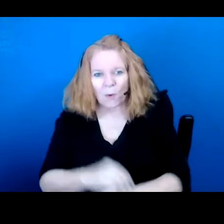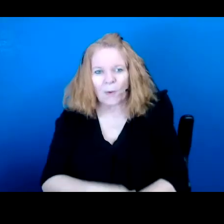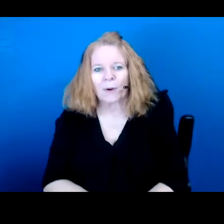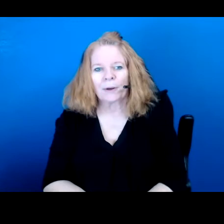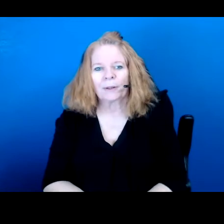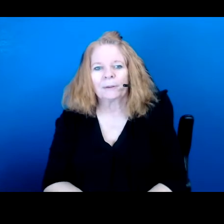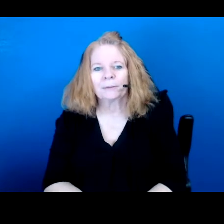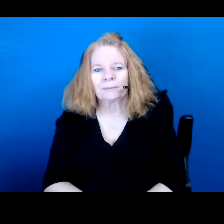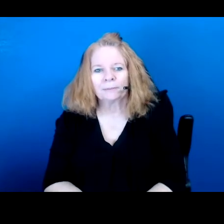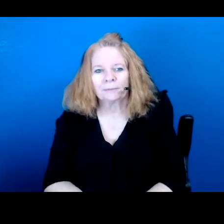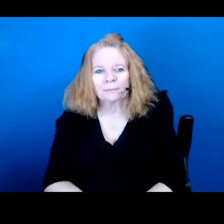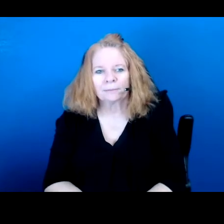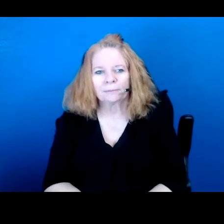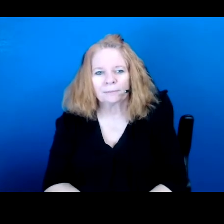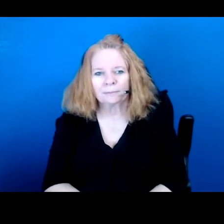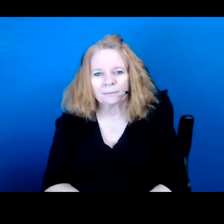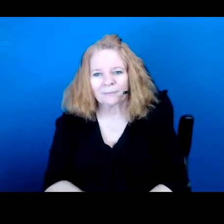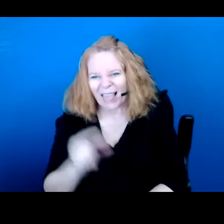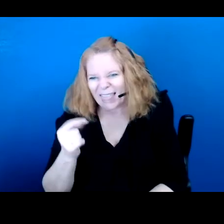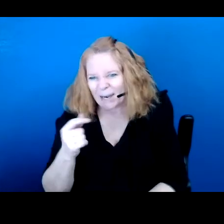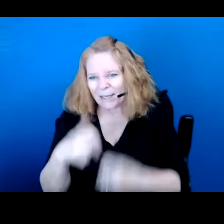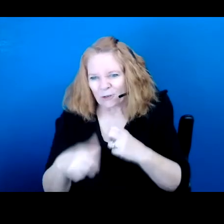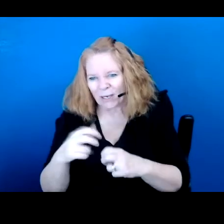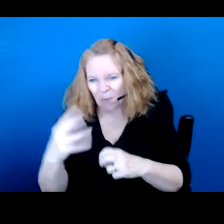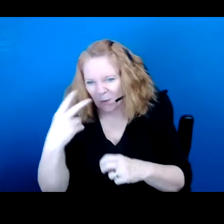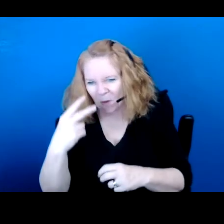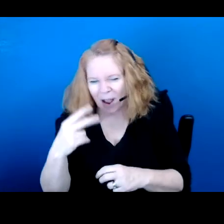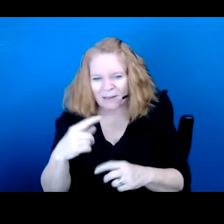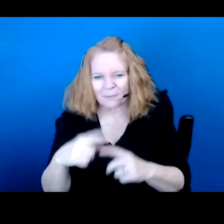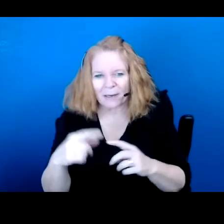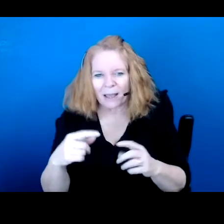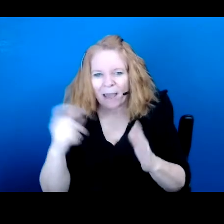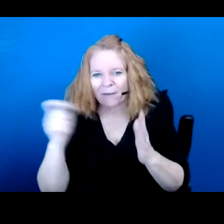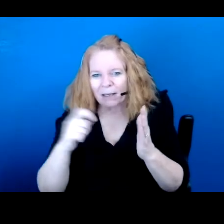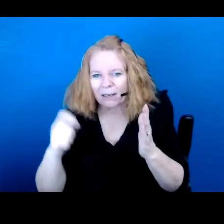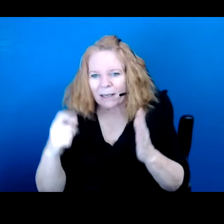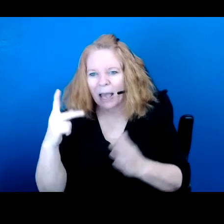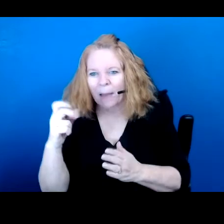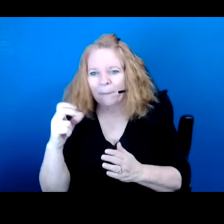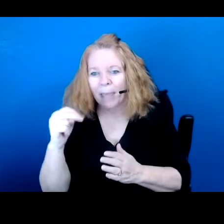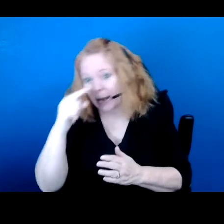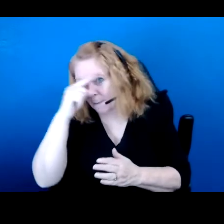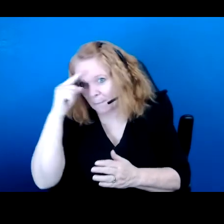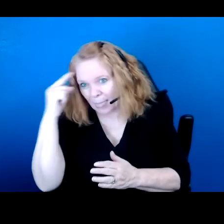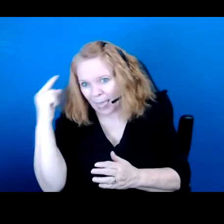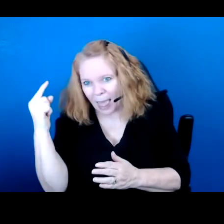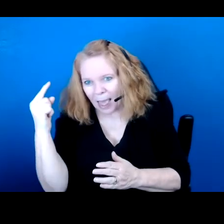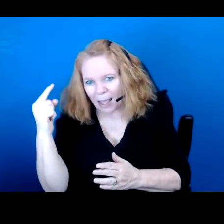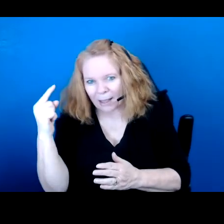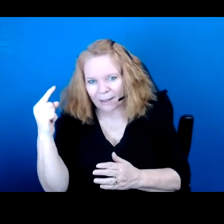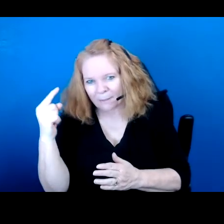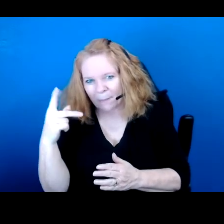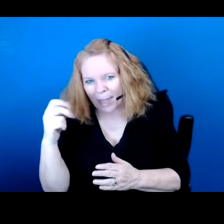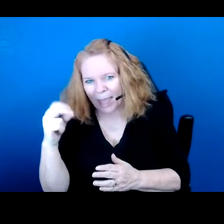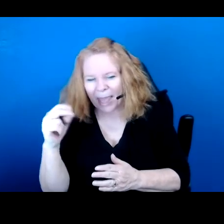pegamento voy a detenerlo para que se pegue bien ahora con mi pluma tengo